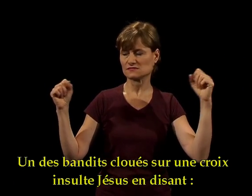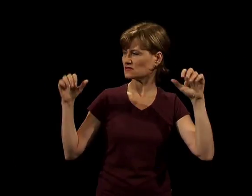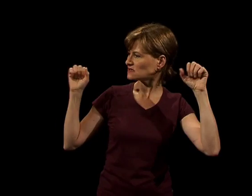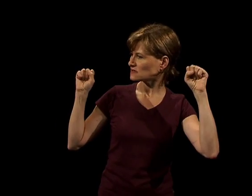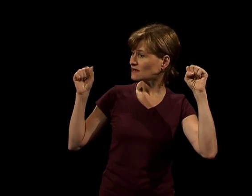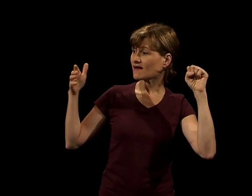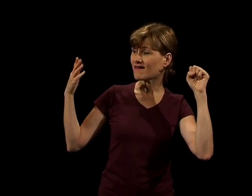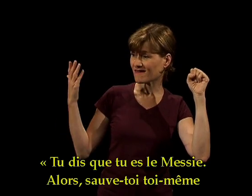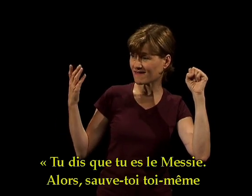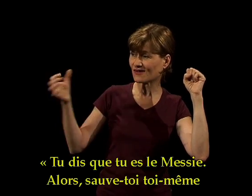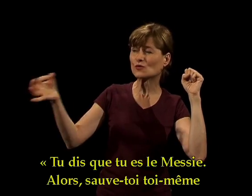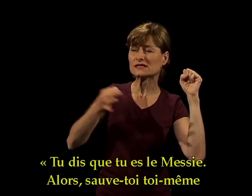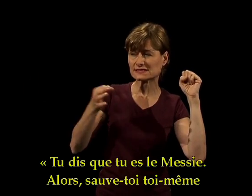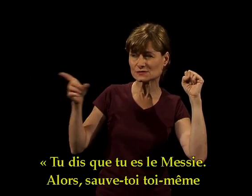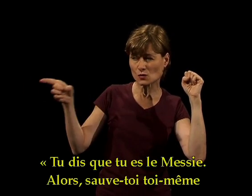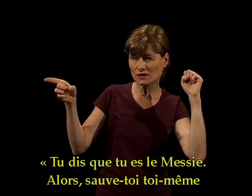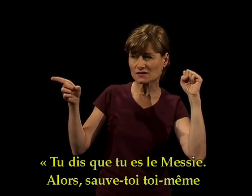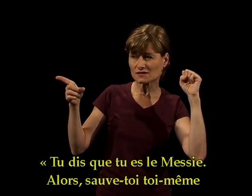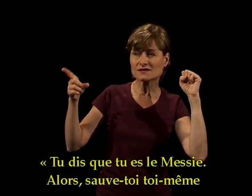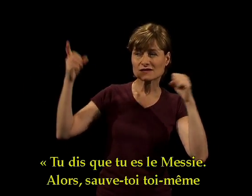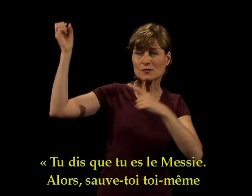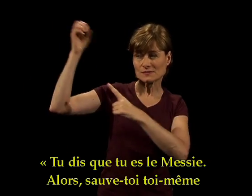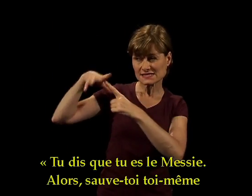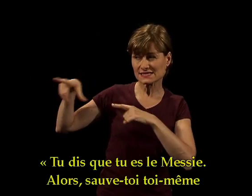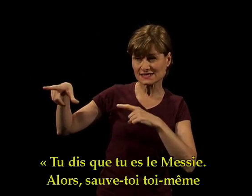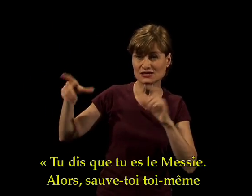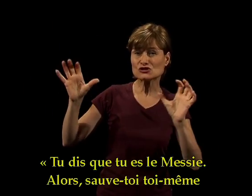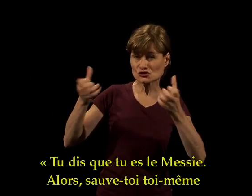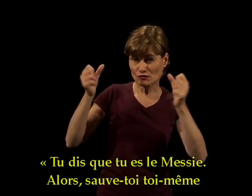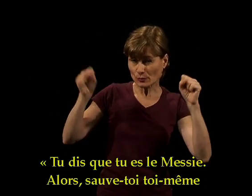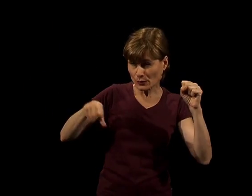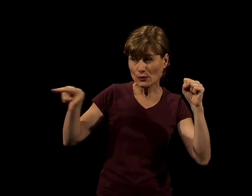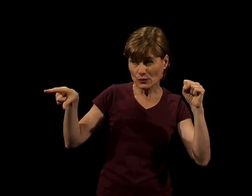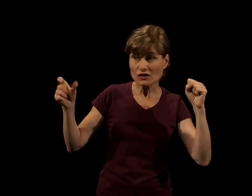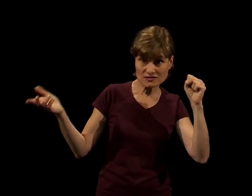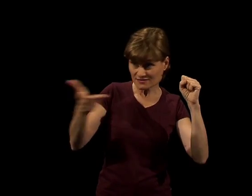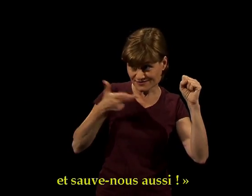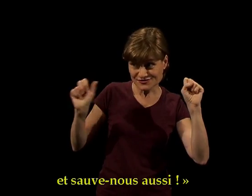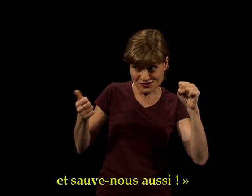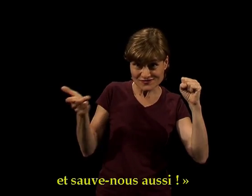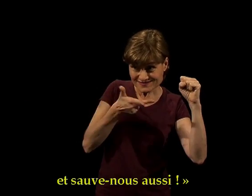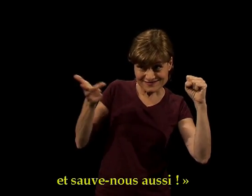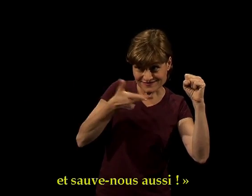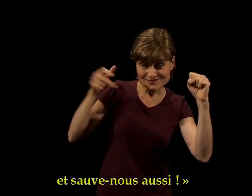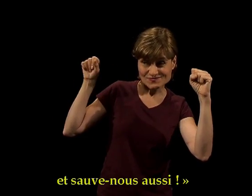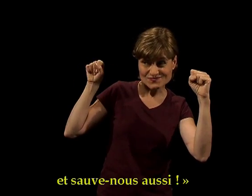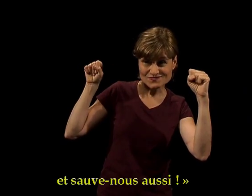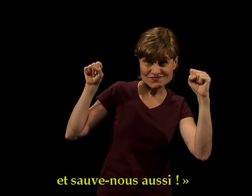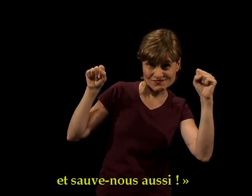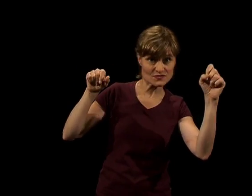En disant « Tu dis que tu es le Messie, alors sauve-toi toi-même, et sauve-nous aussi. » Mais le deuxième bandit